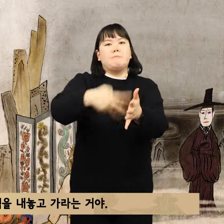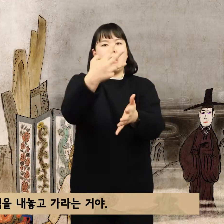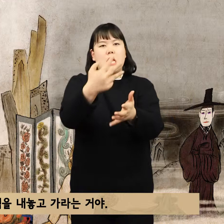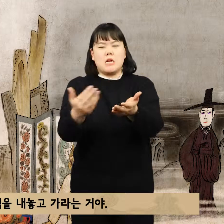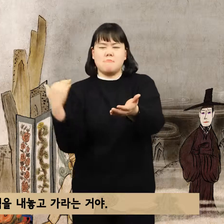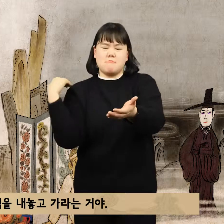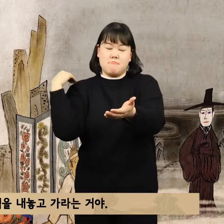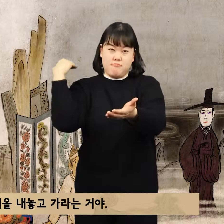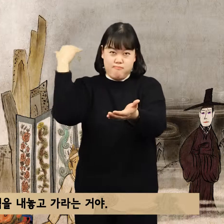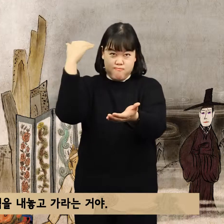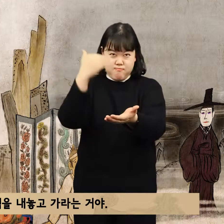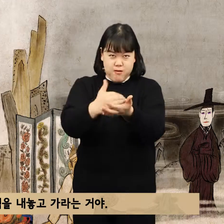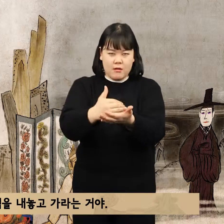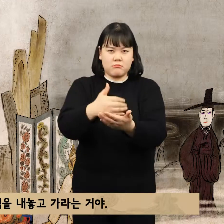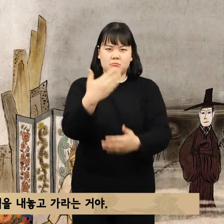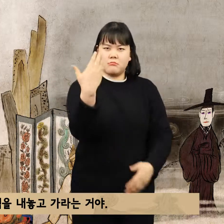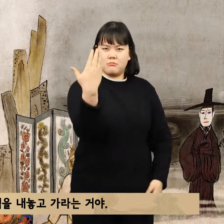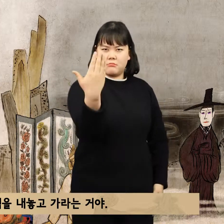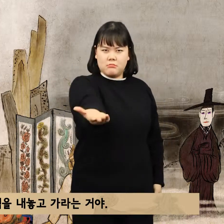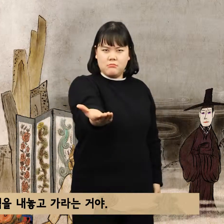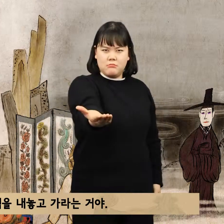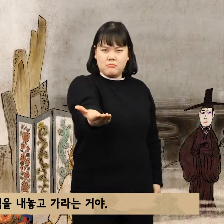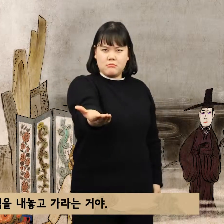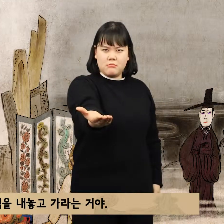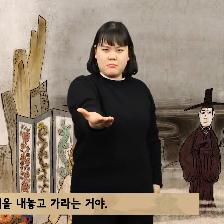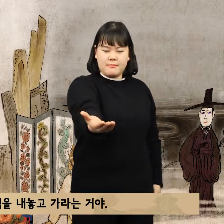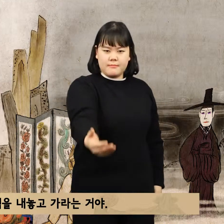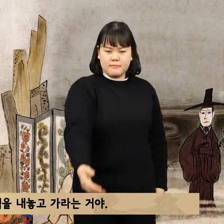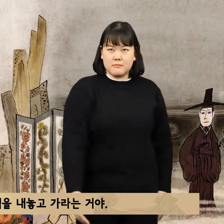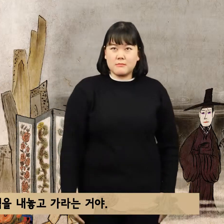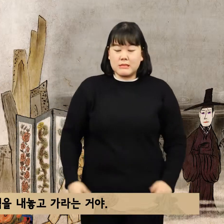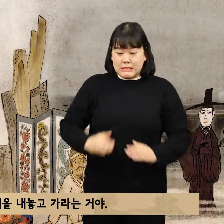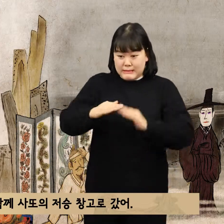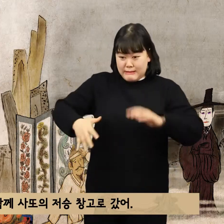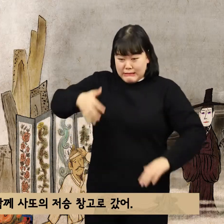대신 쌀 300섬을 내놓고 가라는 거야.